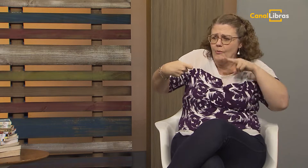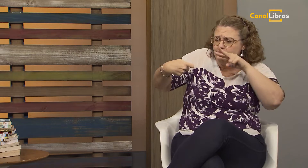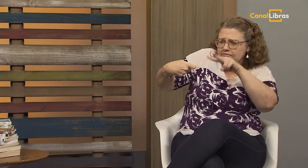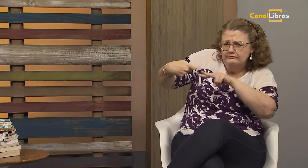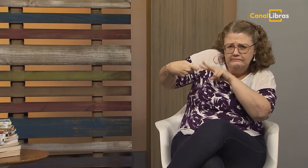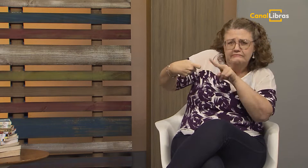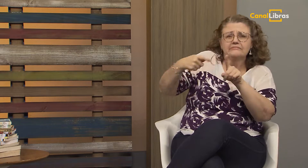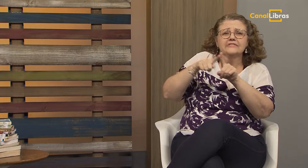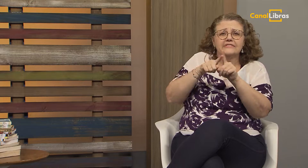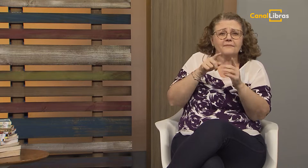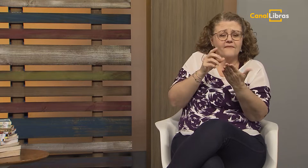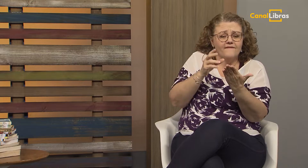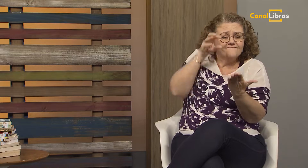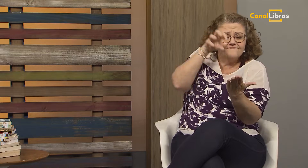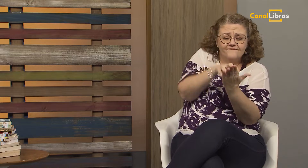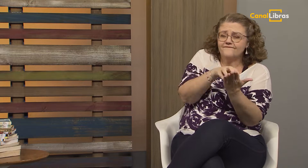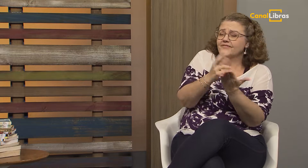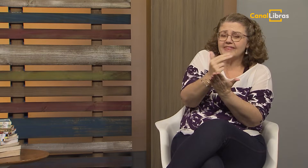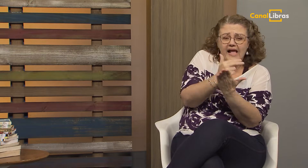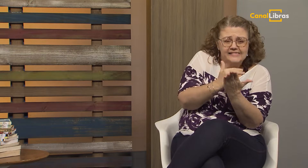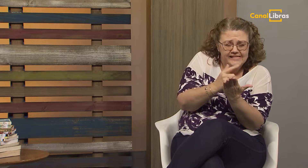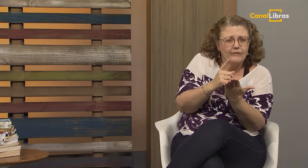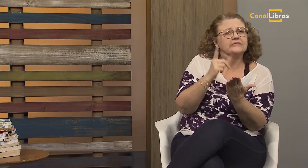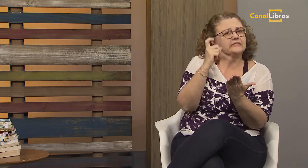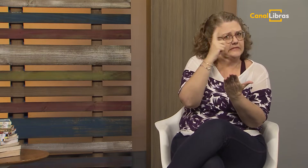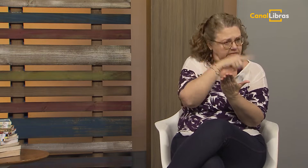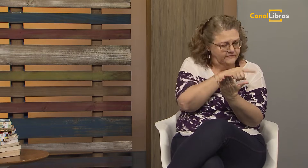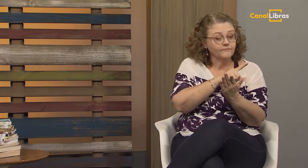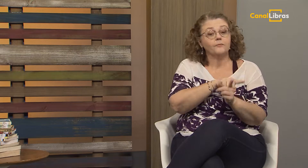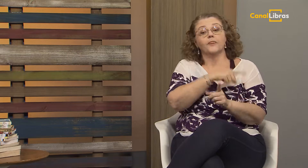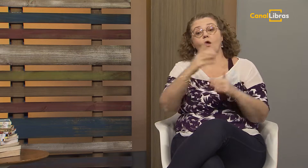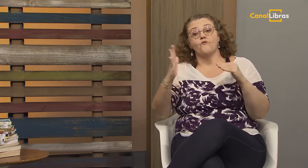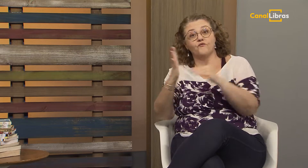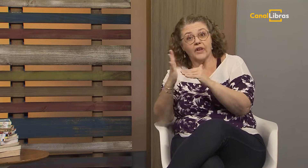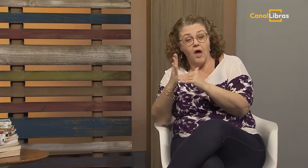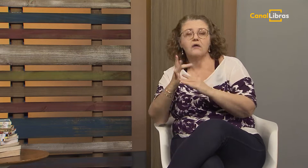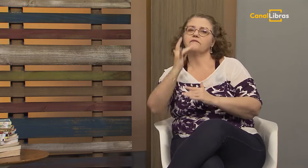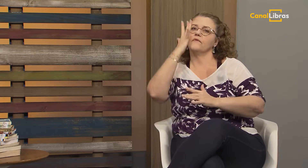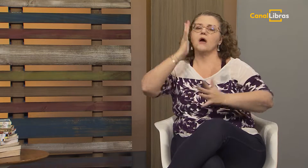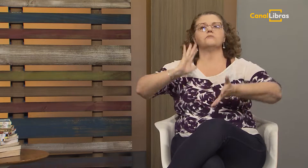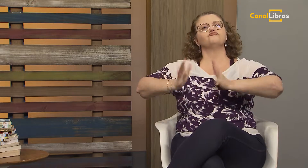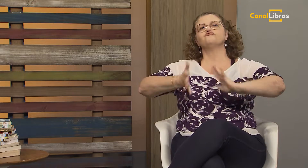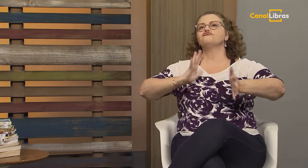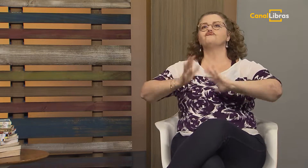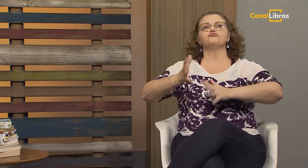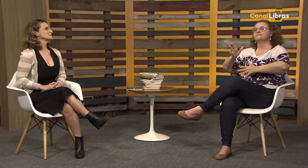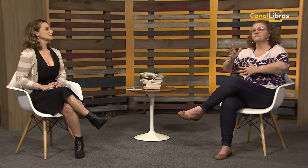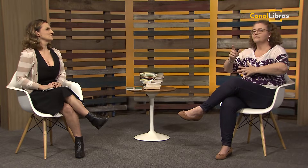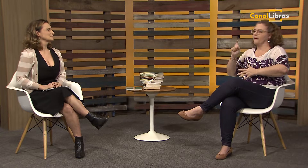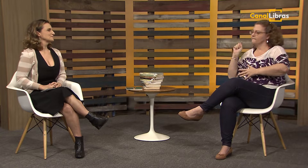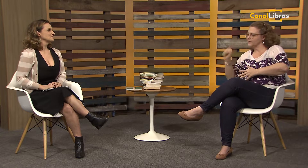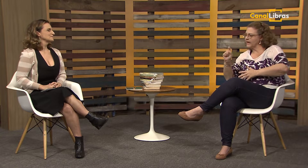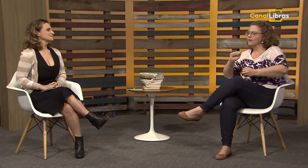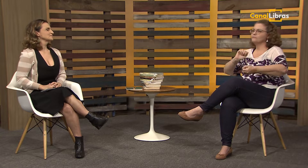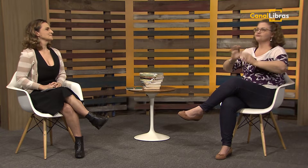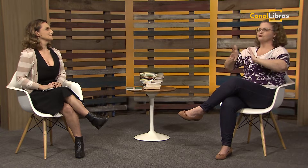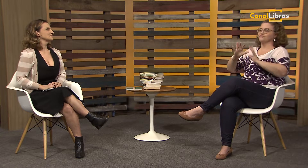para registrar, porque eu precisei usar desenhos e fazer alguns empréstimos para conseguir acessar. Com a tecnologia foi possível dar movimento a esses